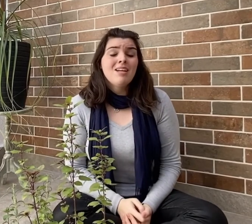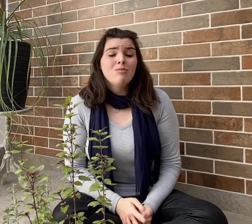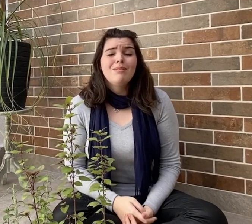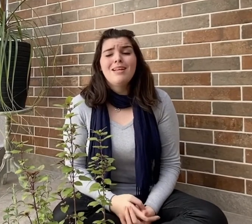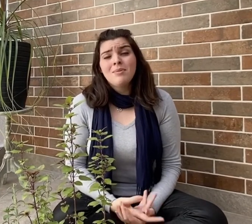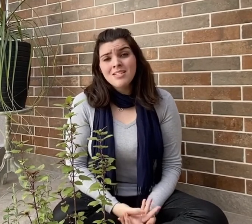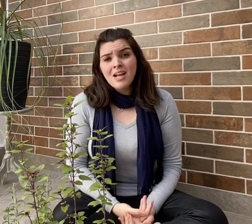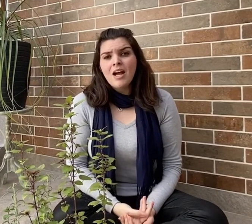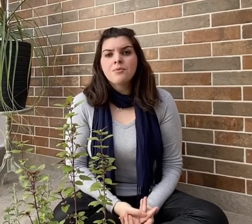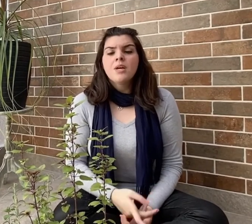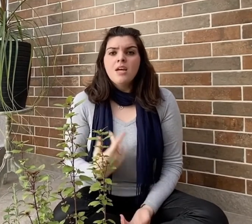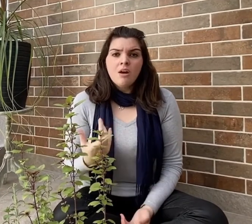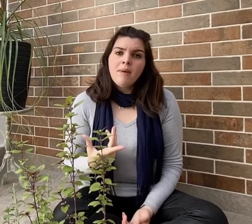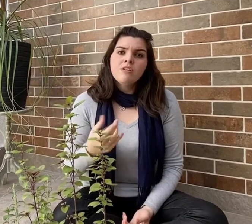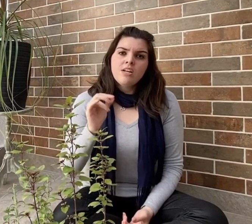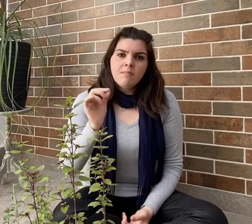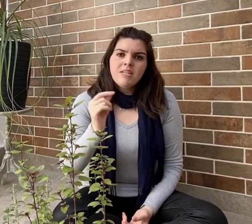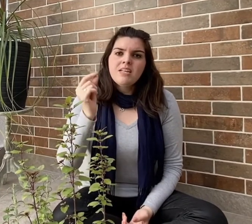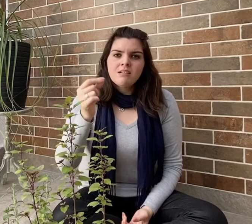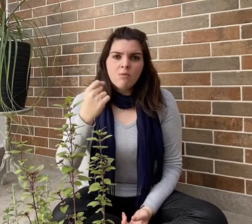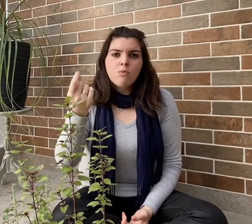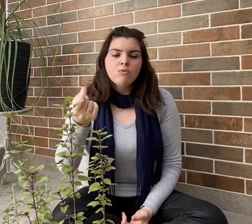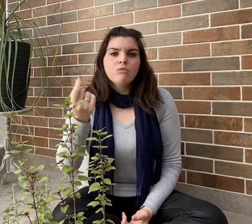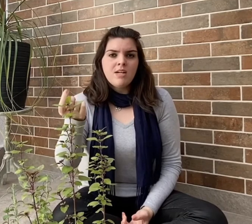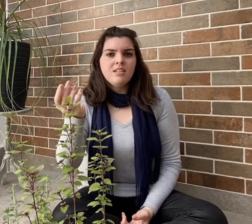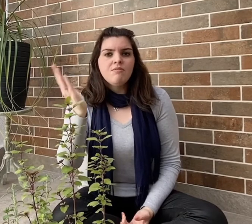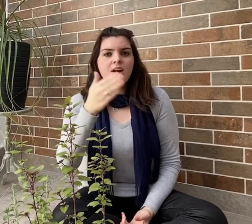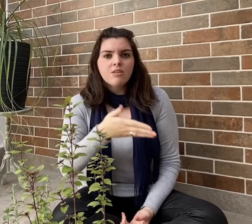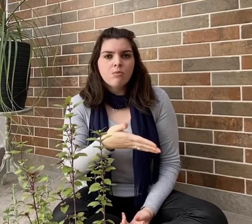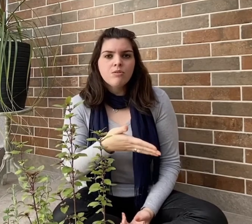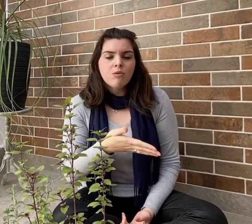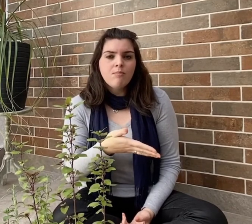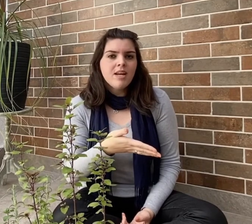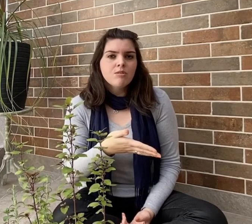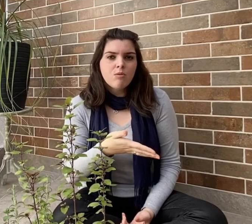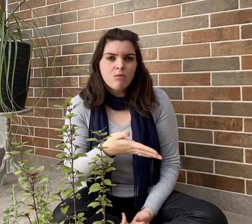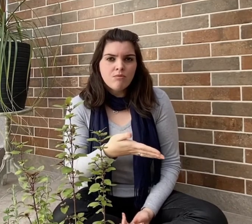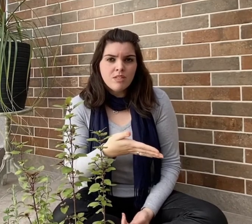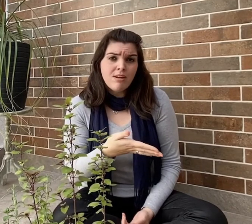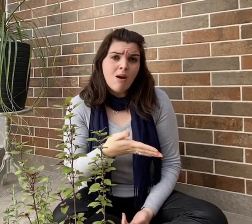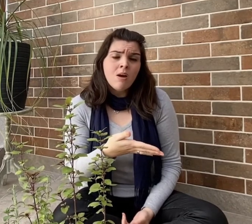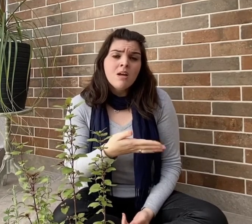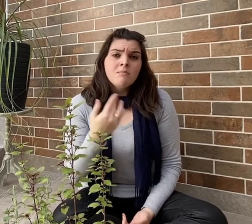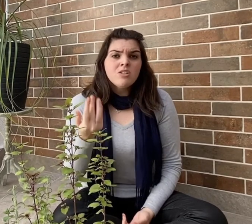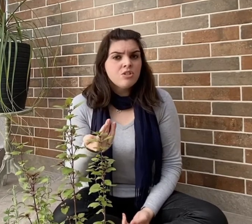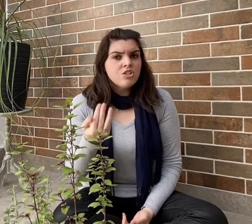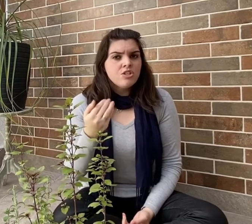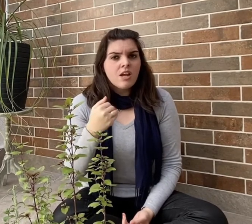alimento ele é mais caro. Realmente, ele apresenta um custo mais elevado quando comparado com o convencional. Mas hoje a gente tem que